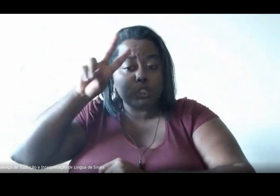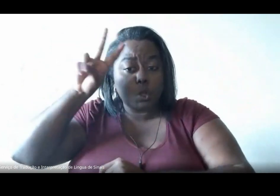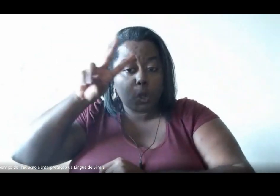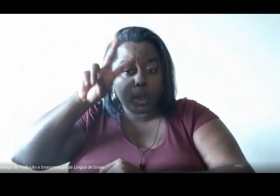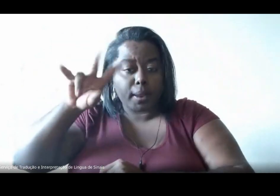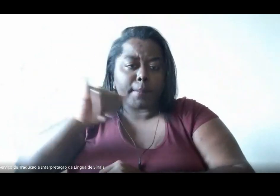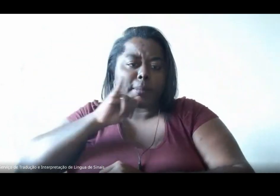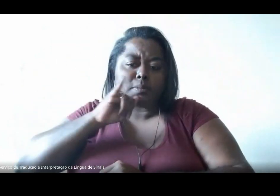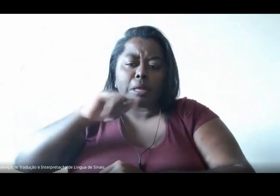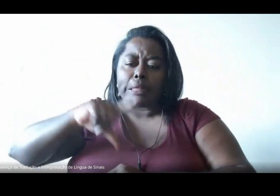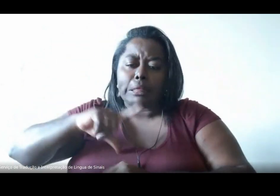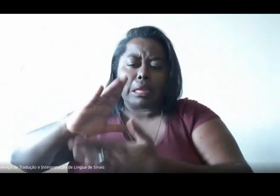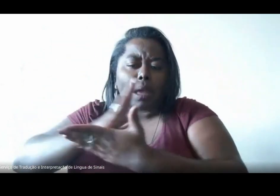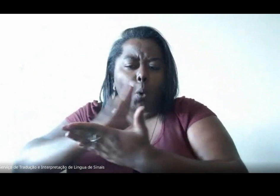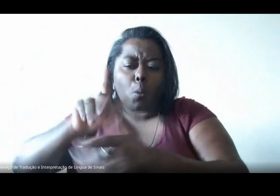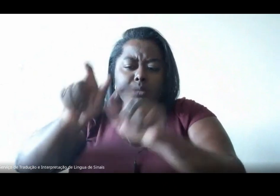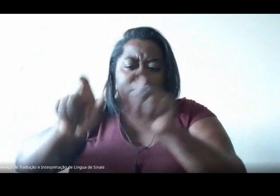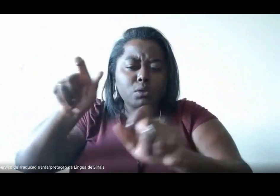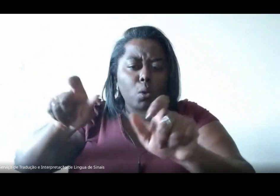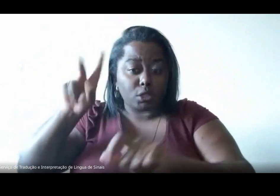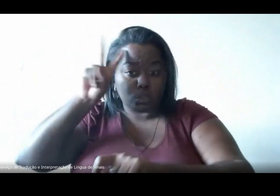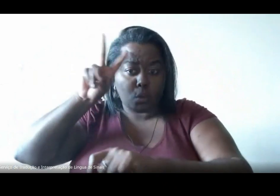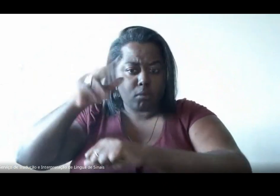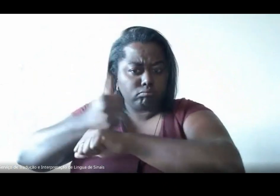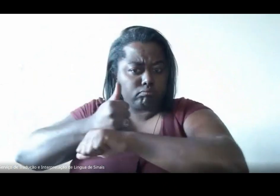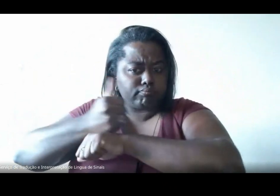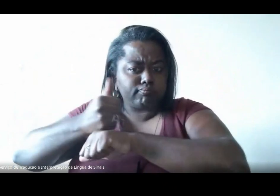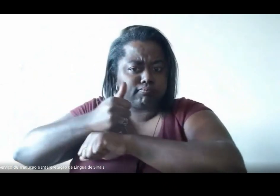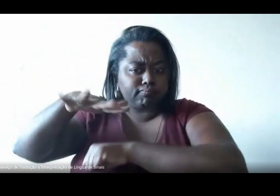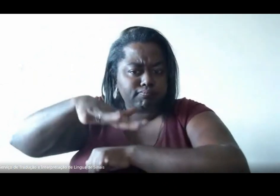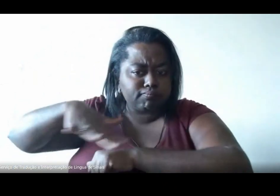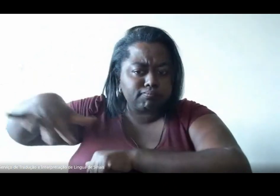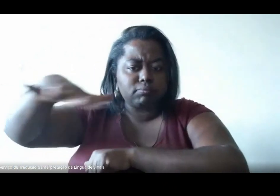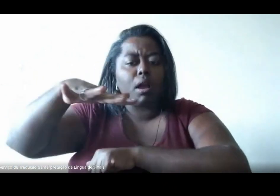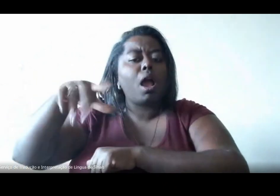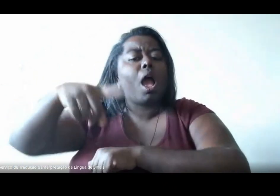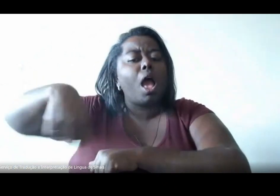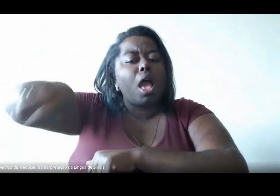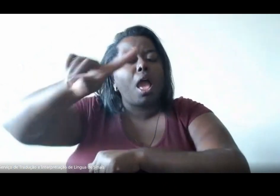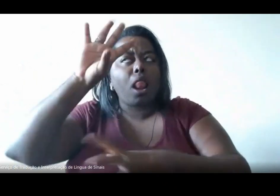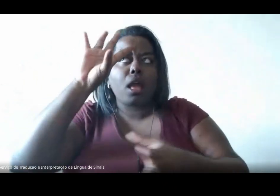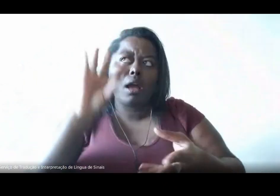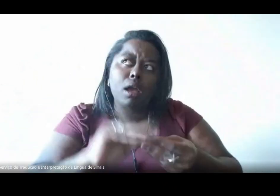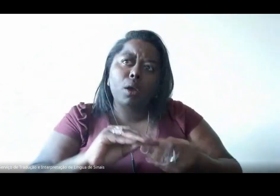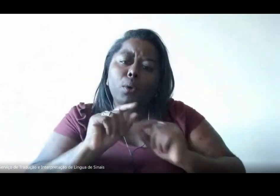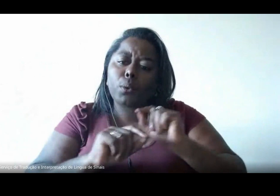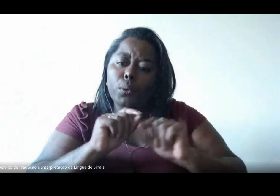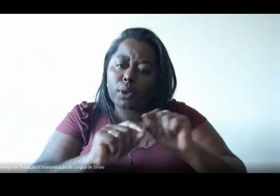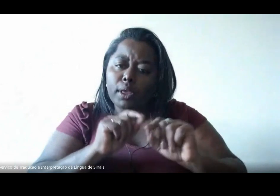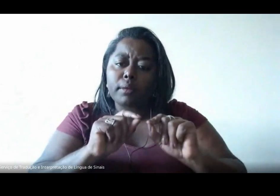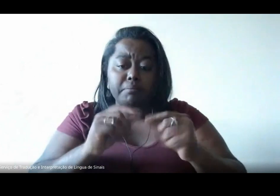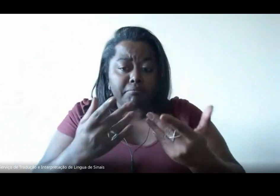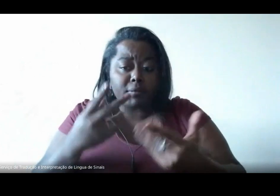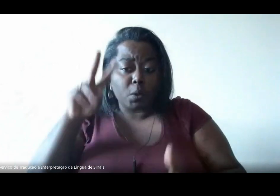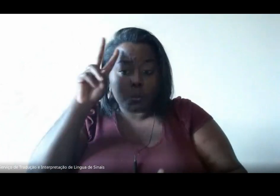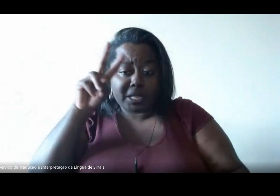como Ladora, Pierre Nora, Georges Duby e outros chegaram à conclusão de que uma